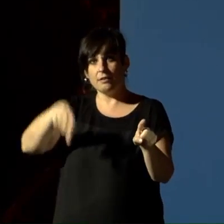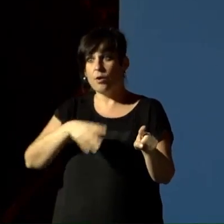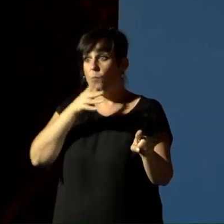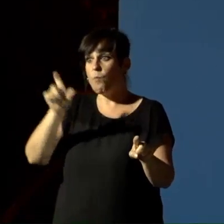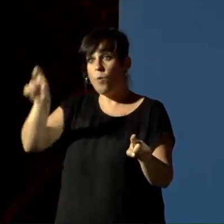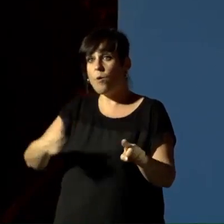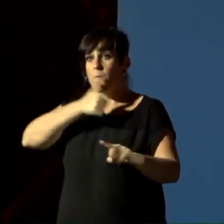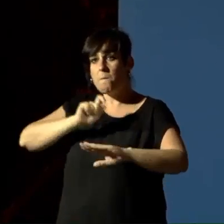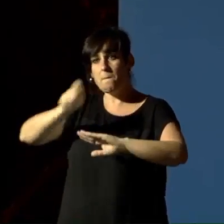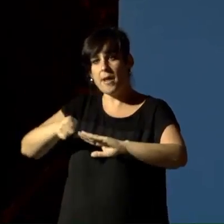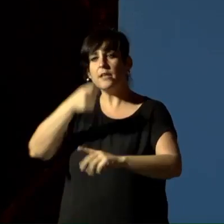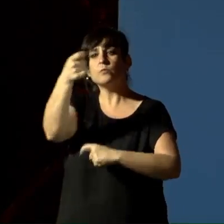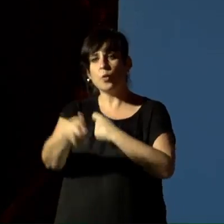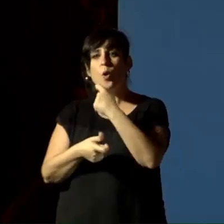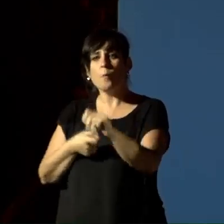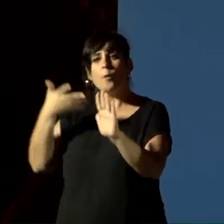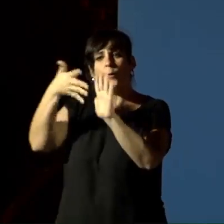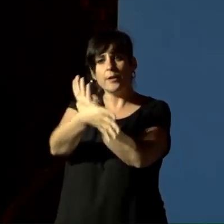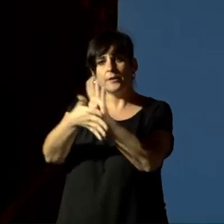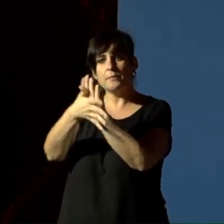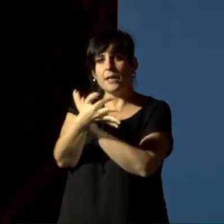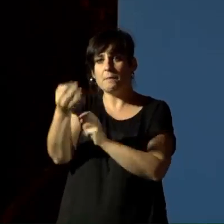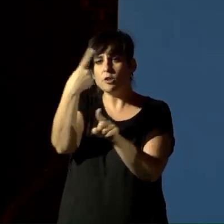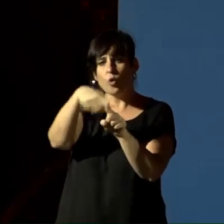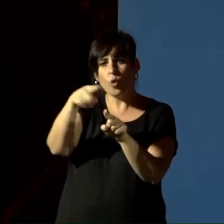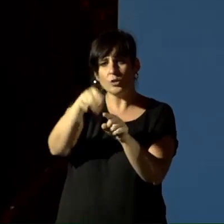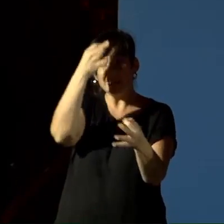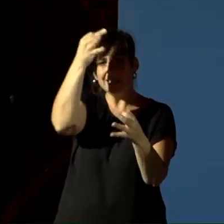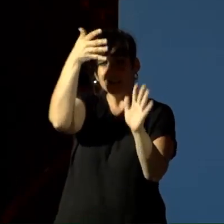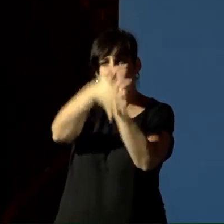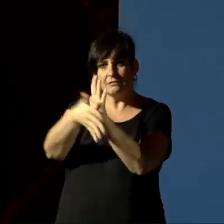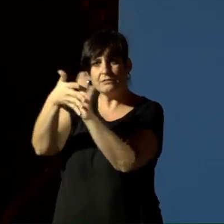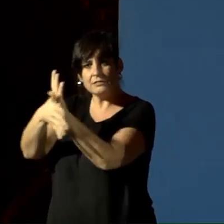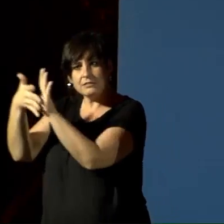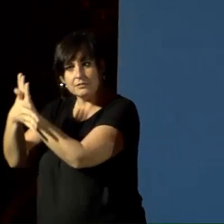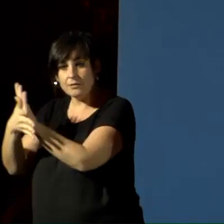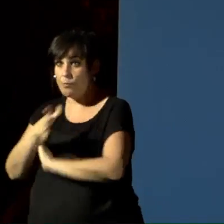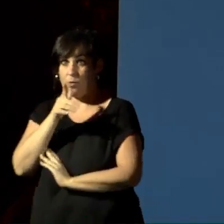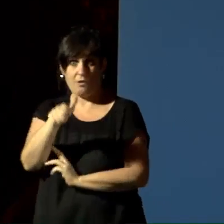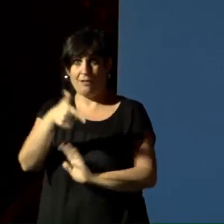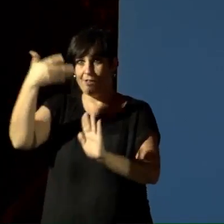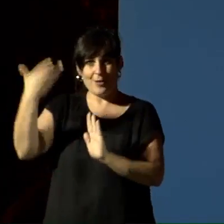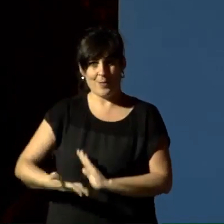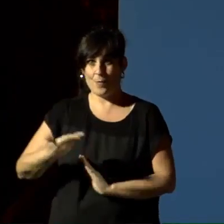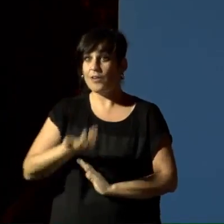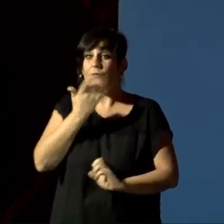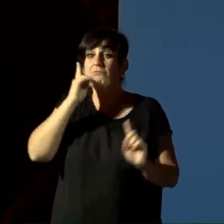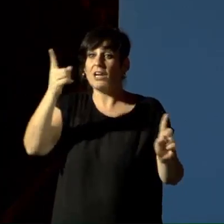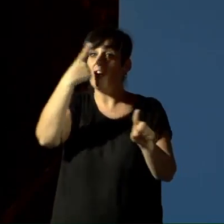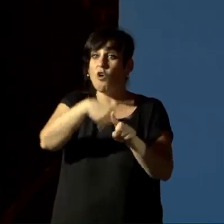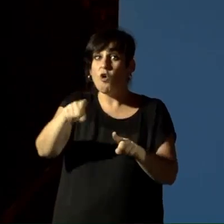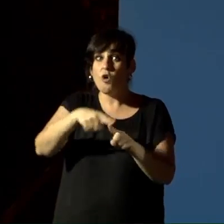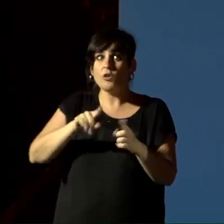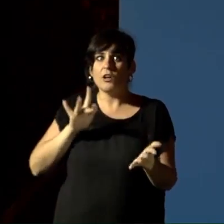nomeando, explicando, poñéndole nome ás cousas, porque é moi importante poñerlle nome ás cousas, non? Cando as cousas acontecen e non teñen